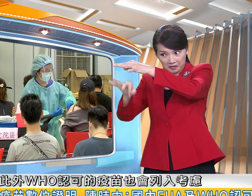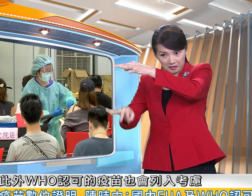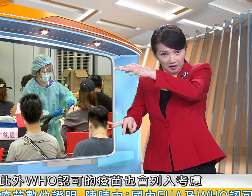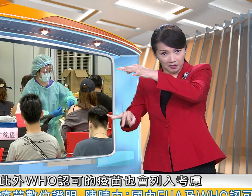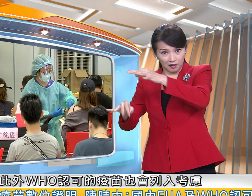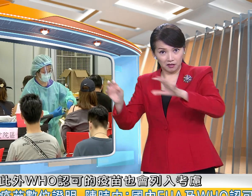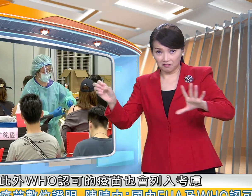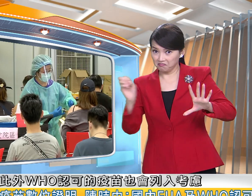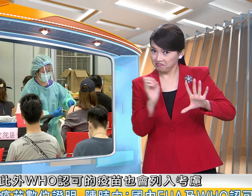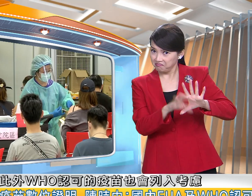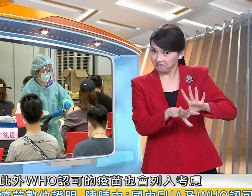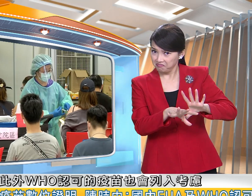会列入考虑。